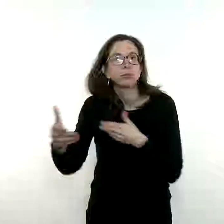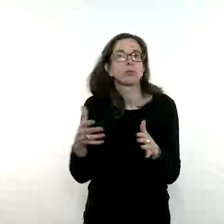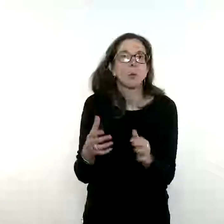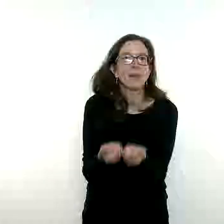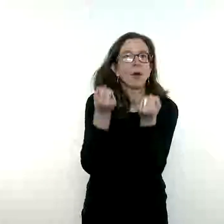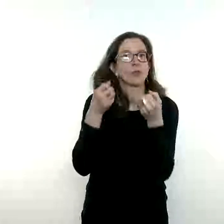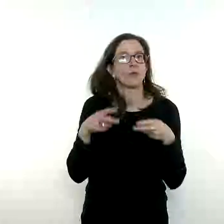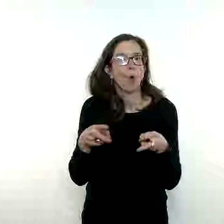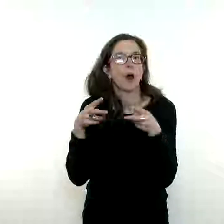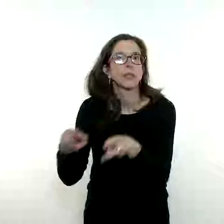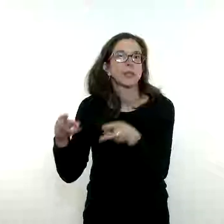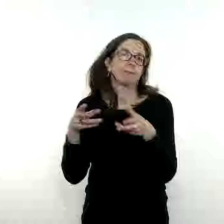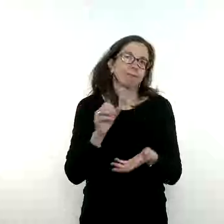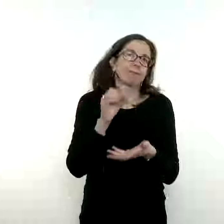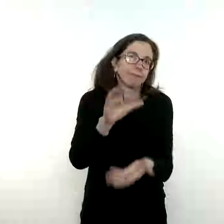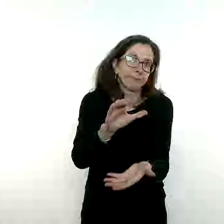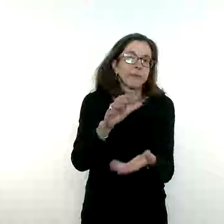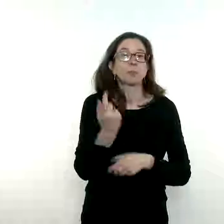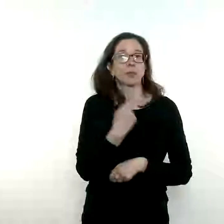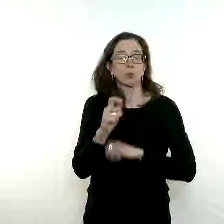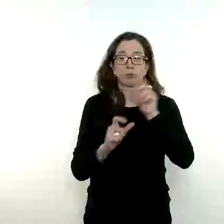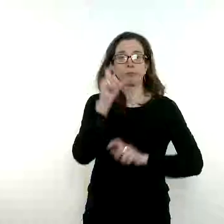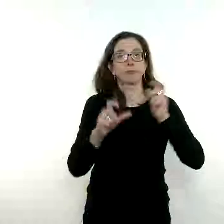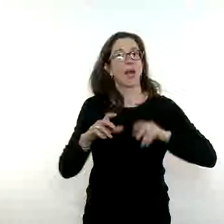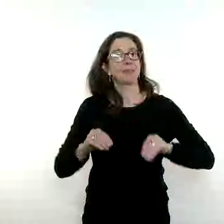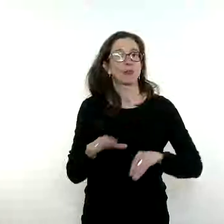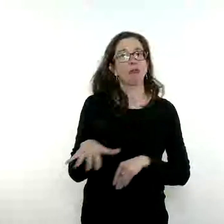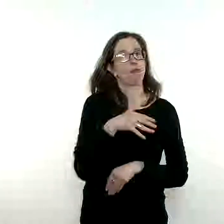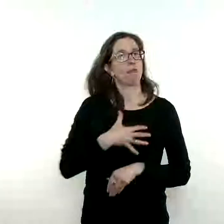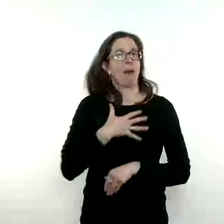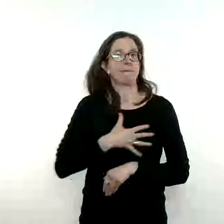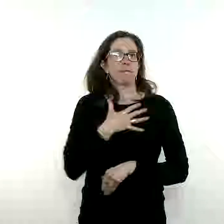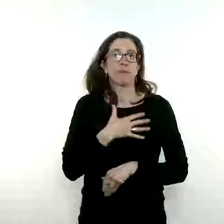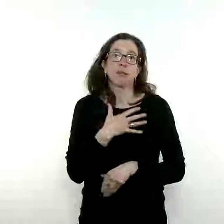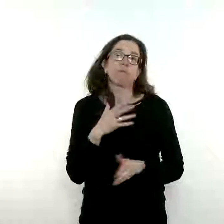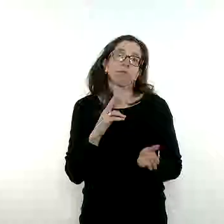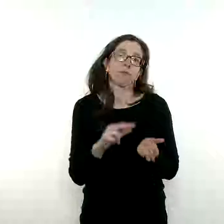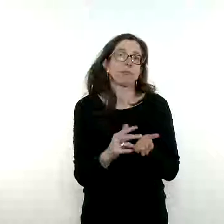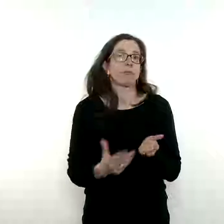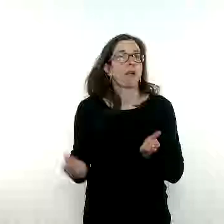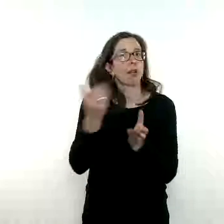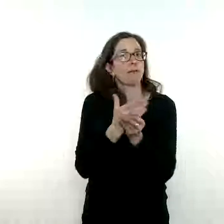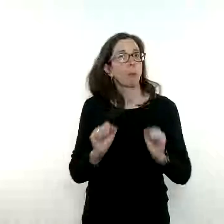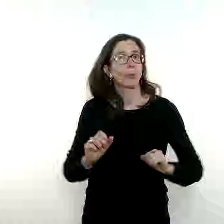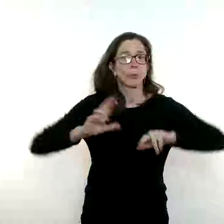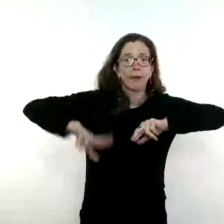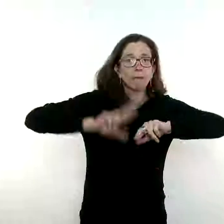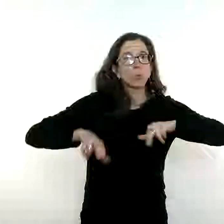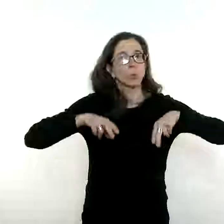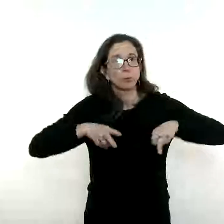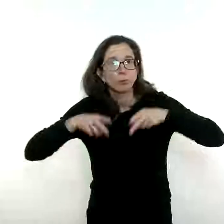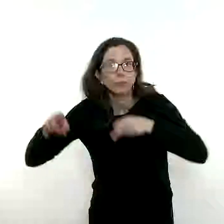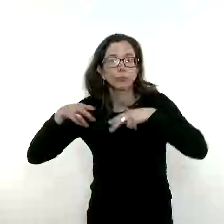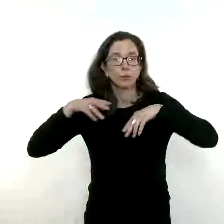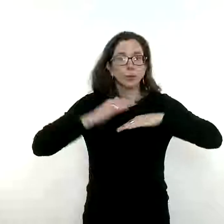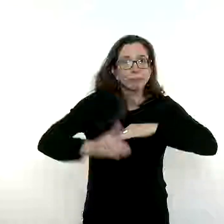part aux riverains qui étaient ravis et nous procéderons aux travaux de voirie, d'assainissement et de réseau sur cette